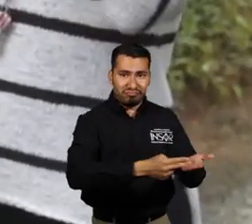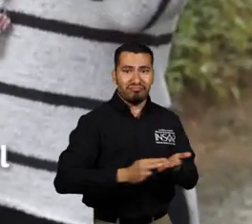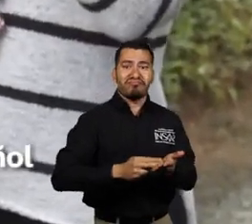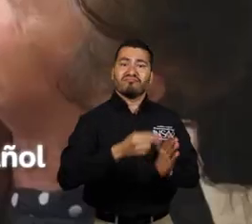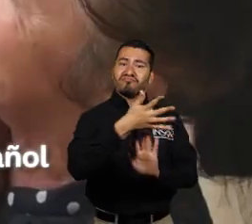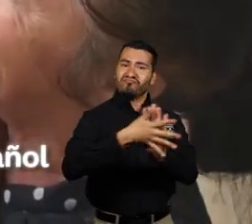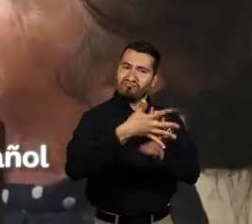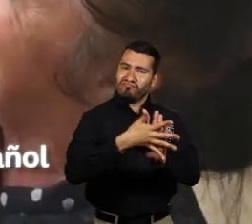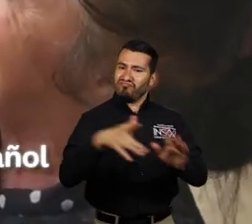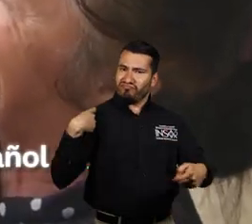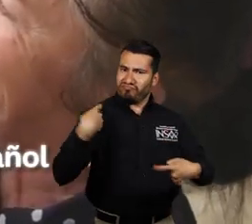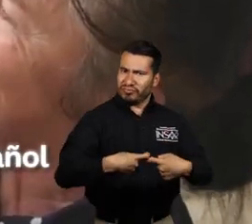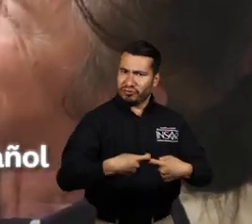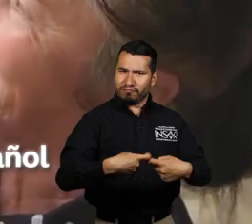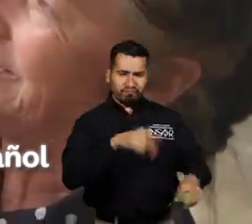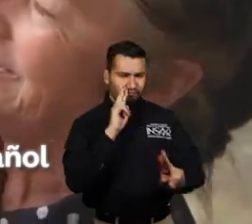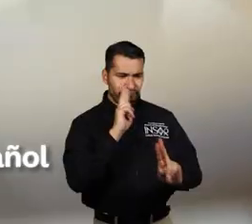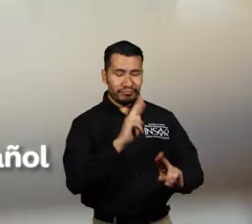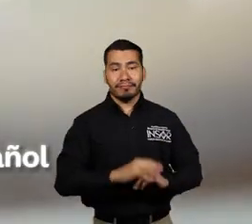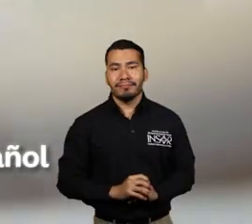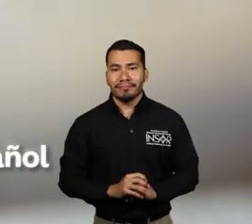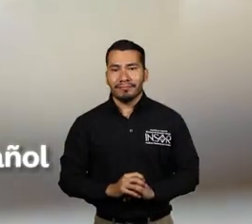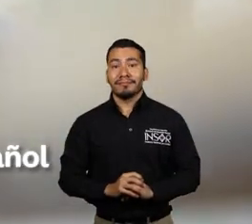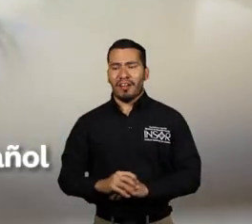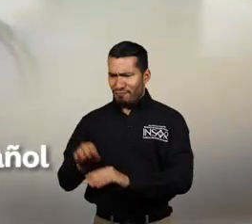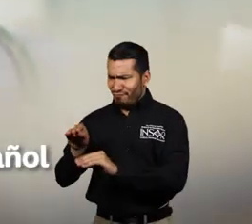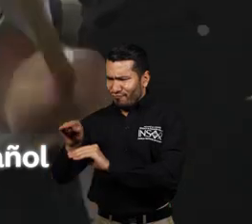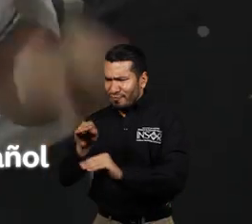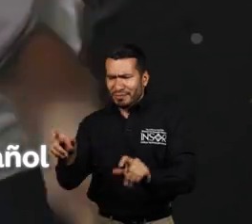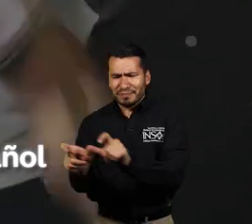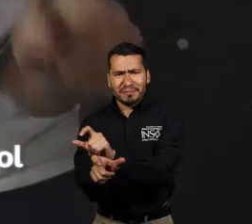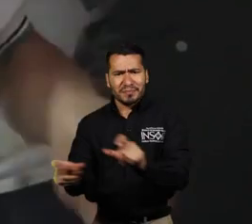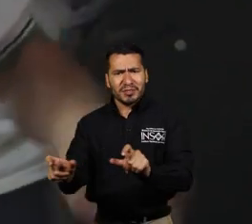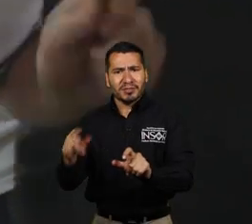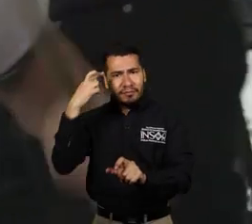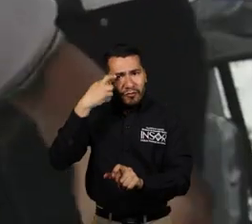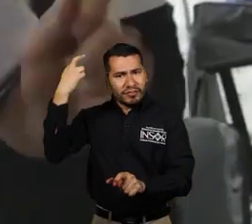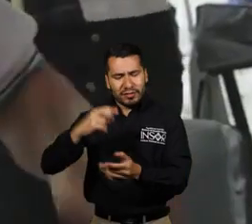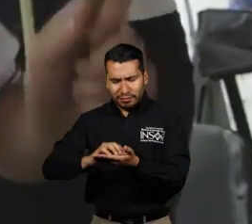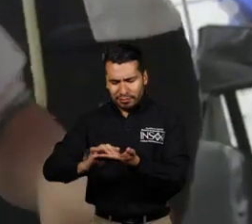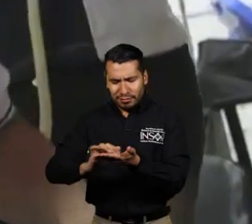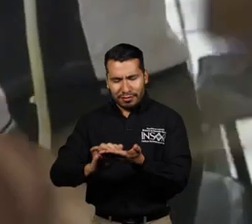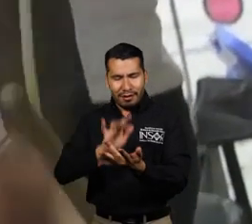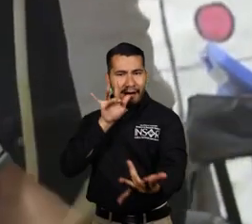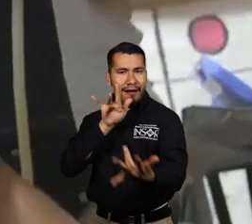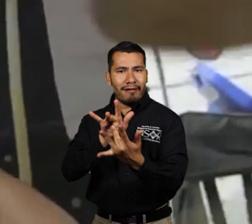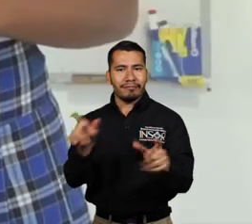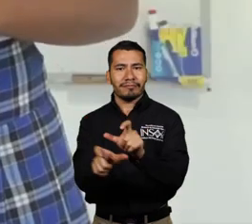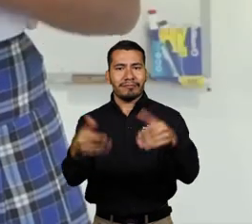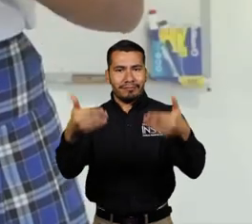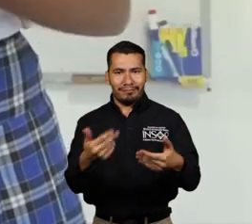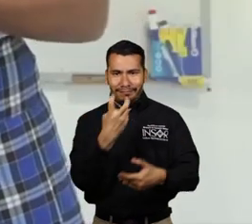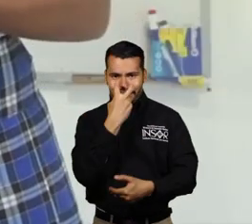reglamentación del proceso de reconocimiento de intérpretes oficiales de la lengua de señas colombiana español formación en tipología